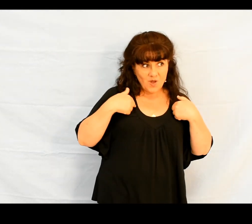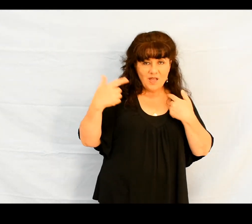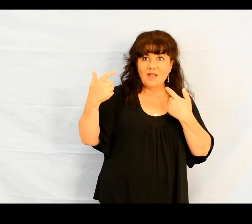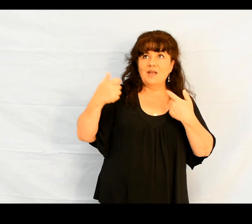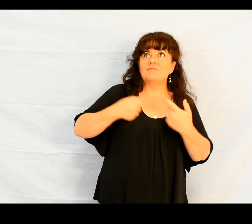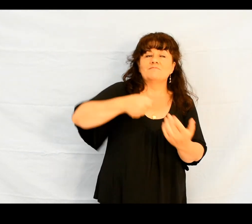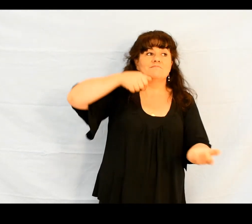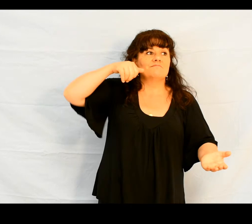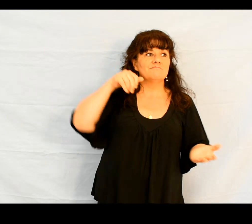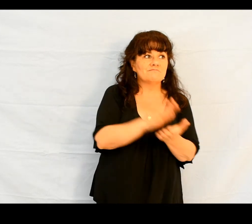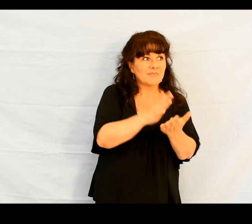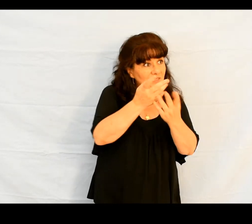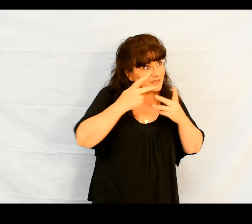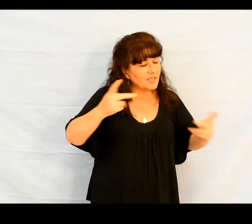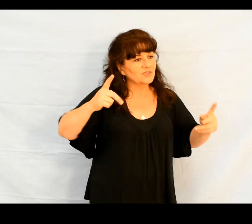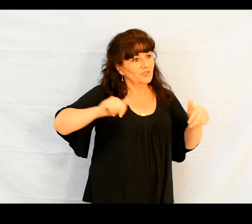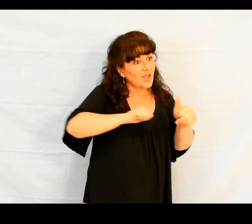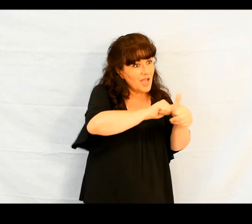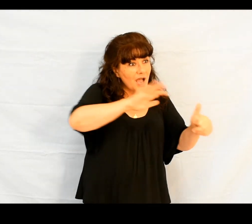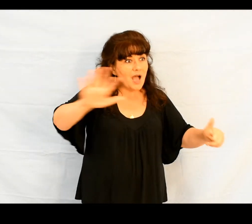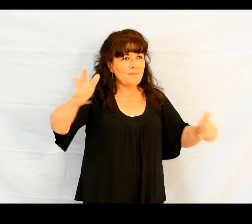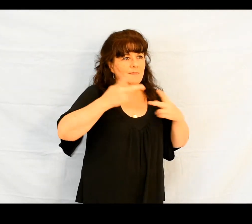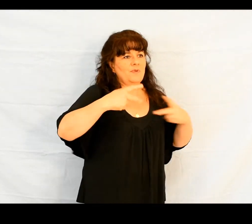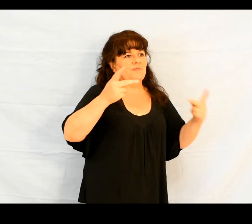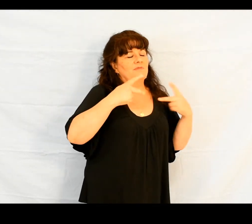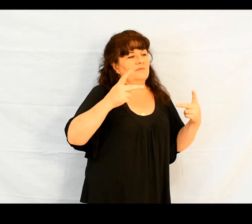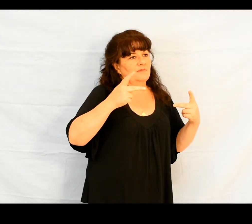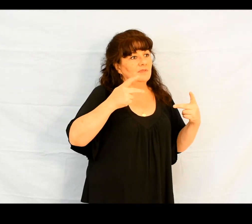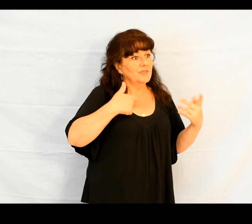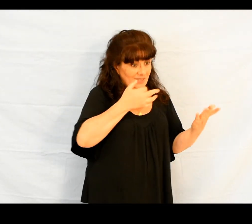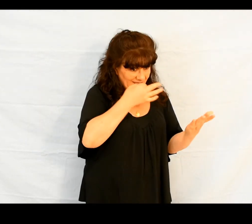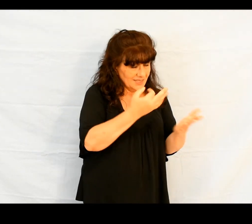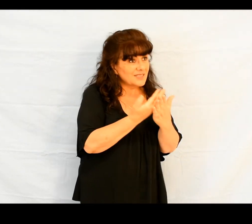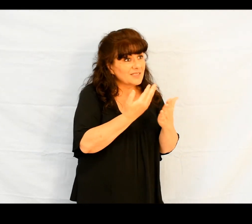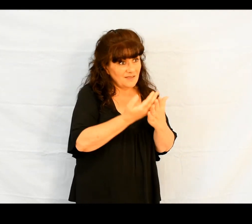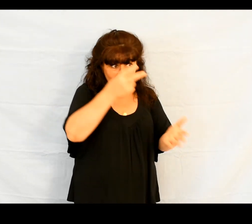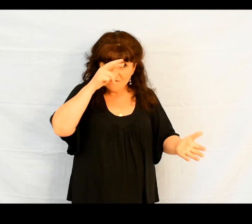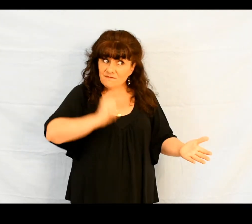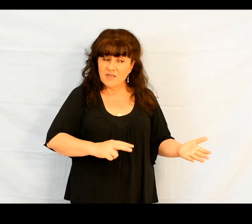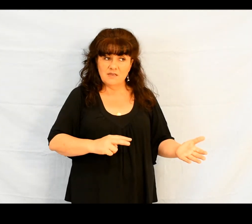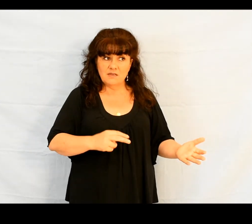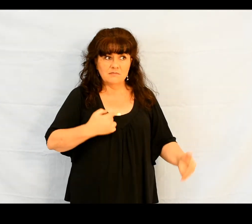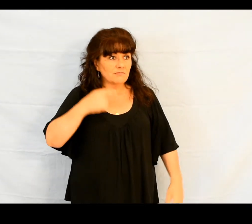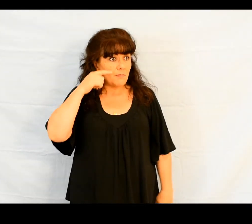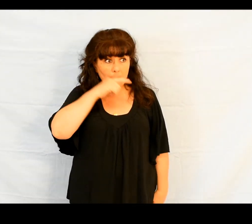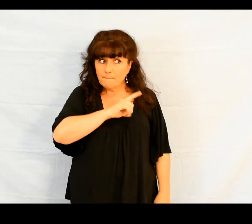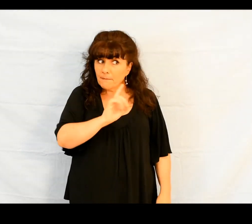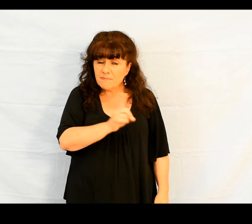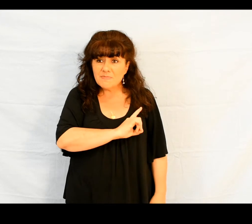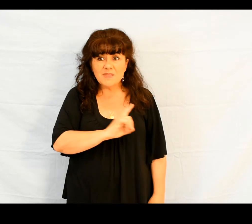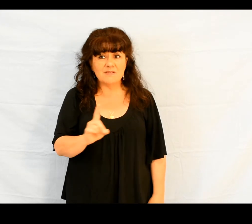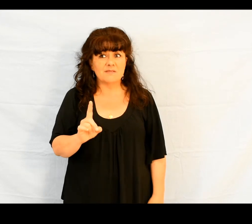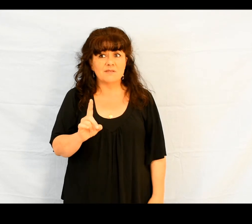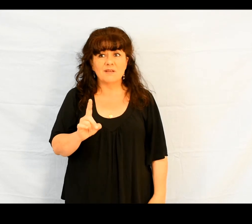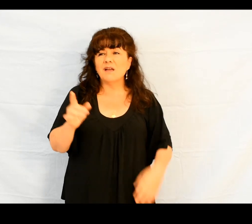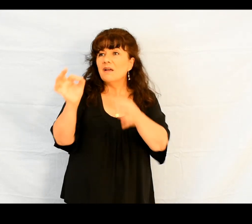Je dis vrai, je ne mens pas. Moi qui enseigne aux nations la foi et la vérité.